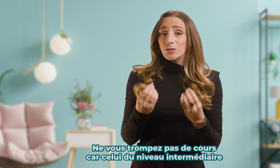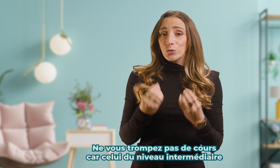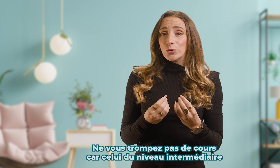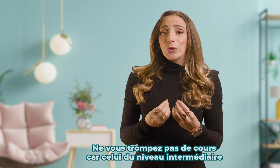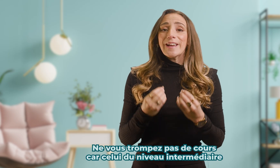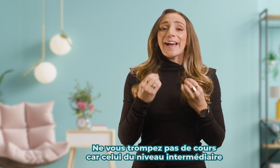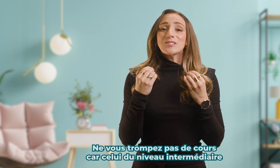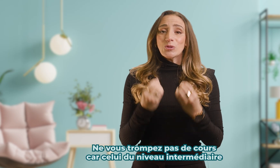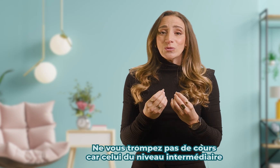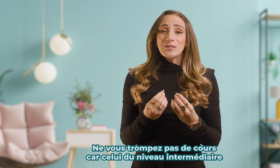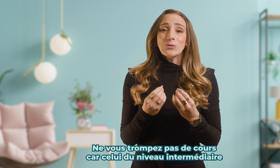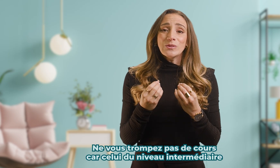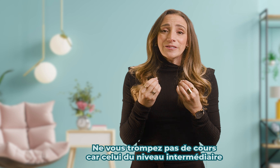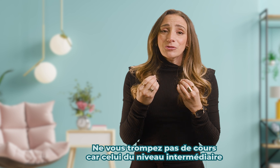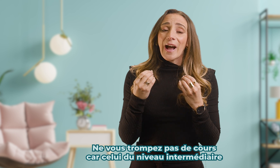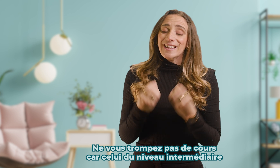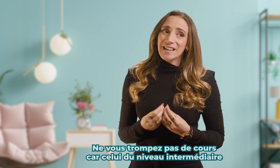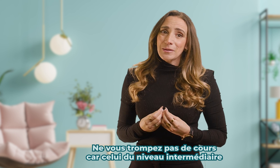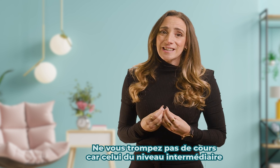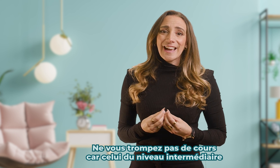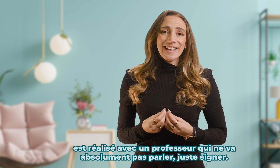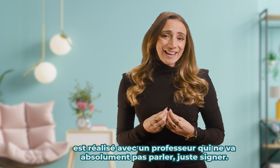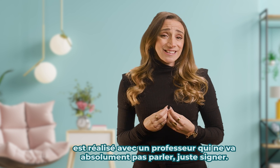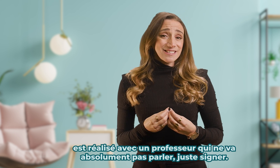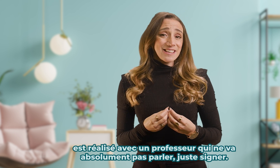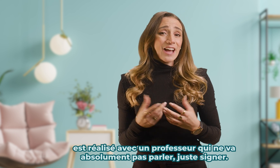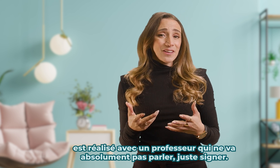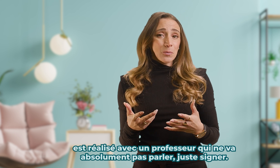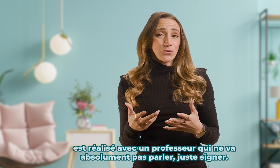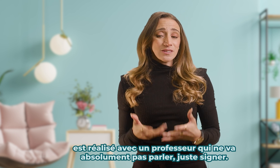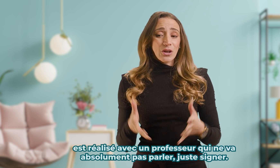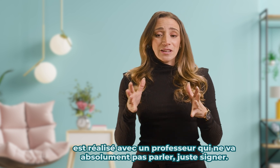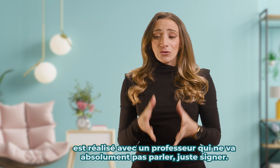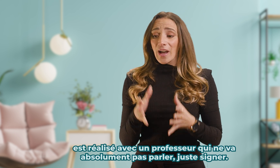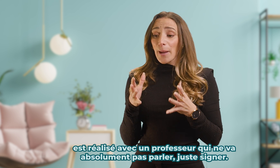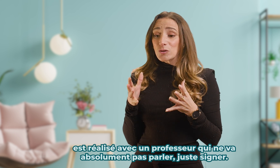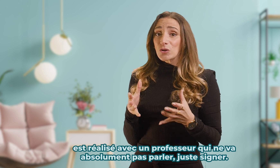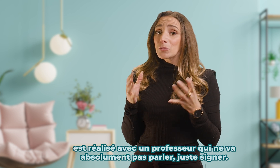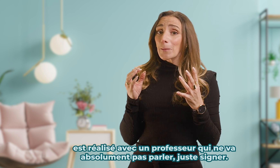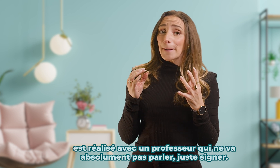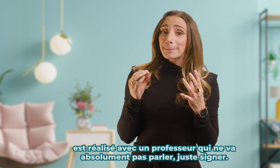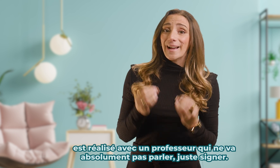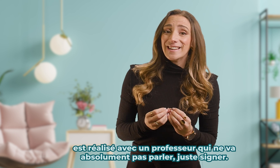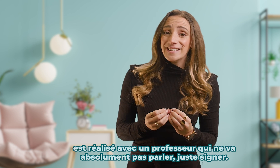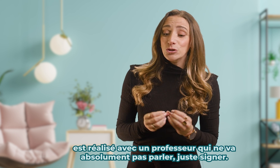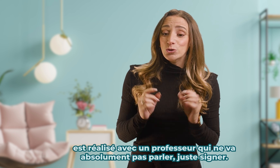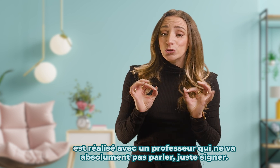de cours car celui du niveau intermédiaire est réalisé avec un professeur qui ne va absolument pas parler,